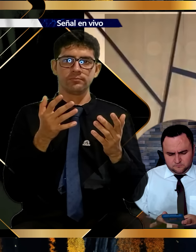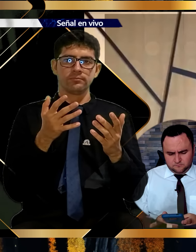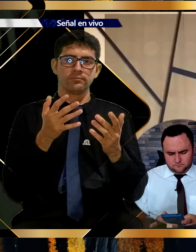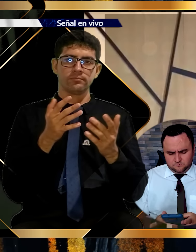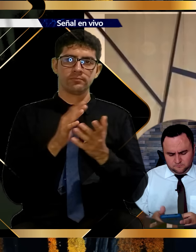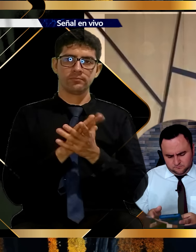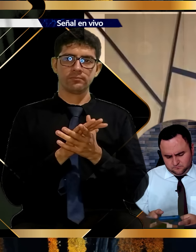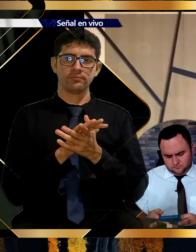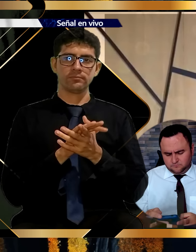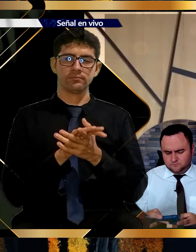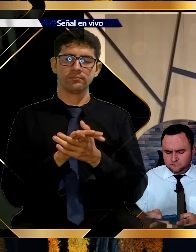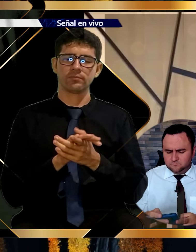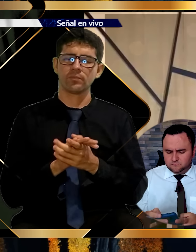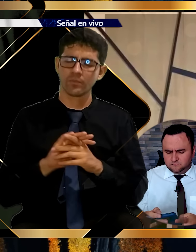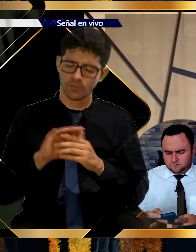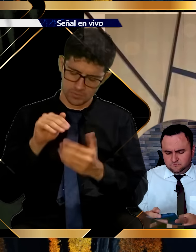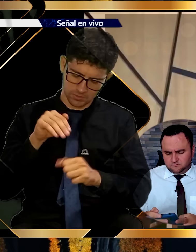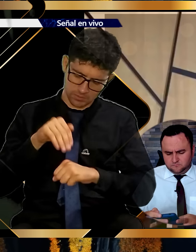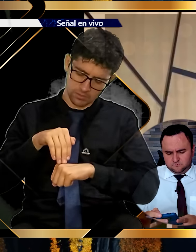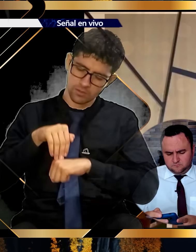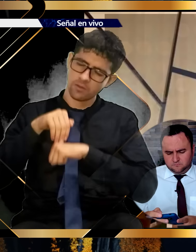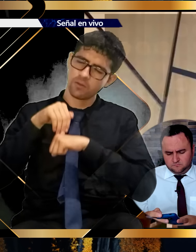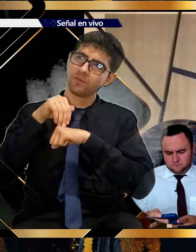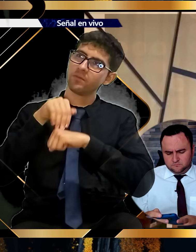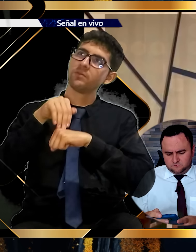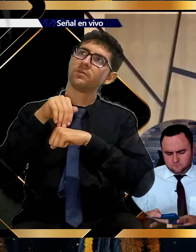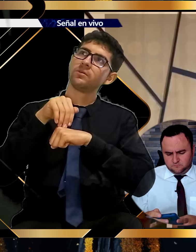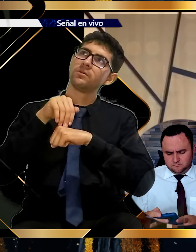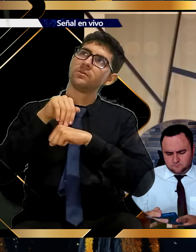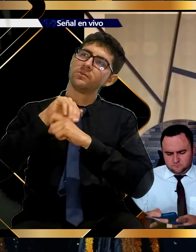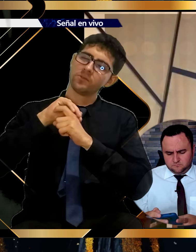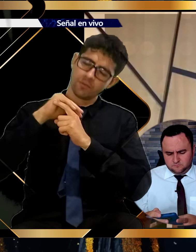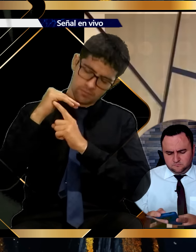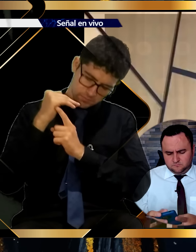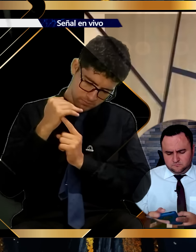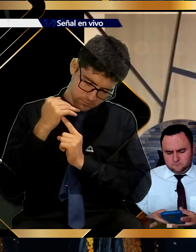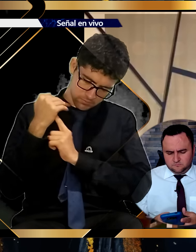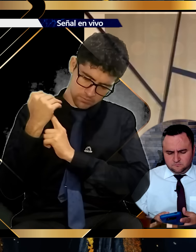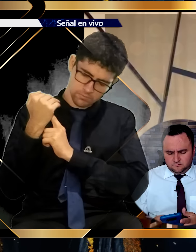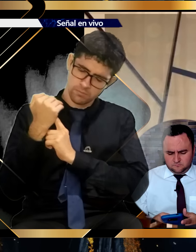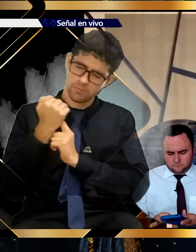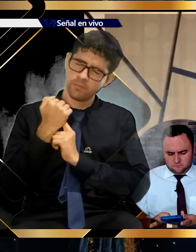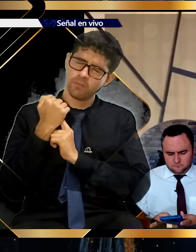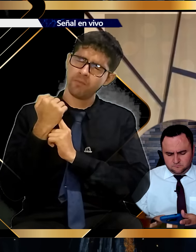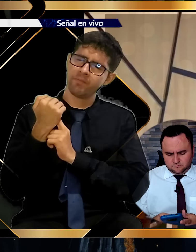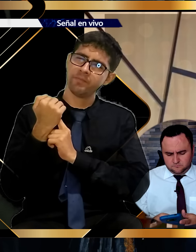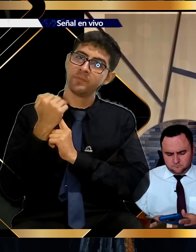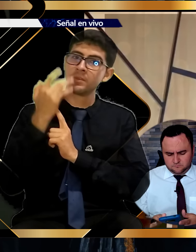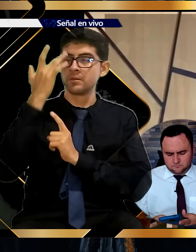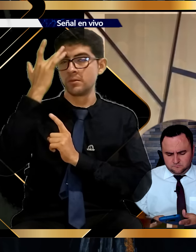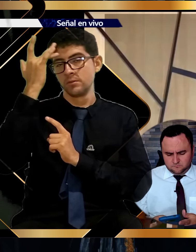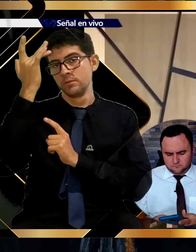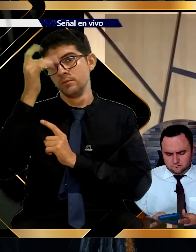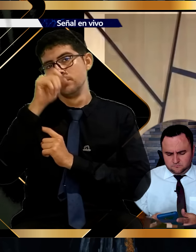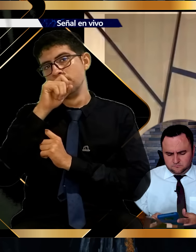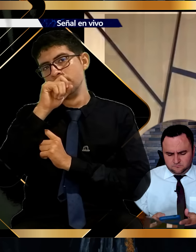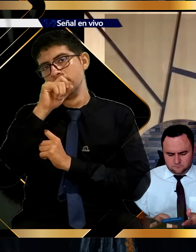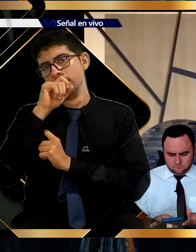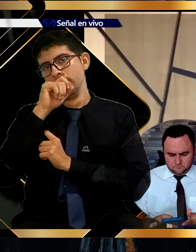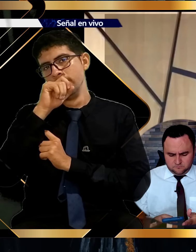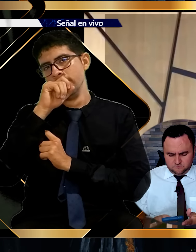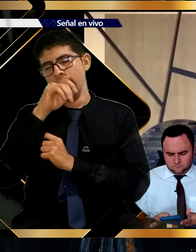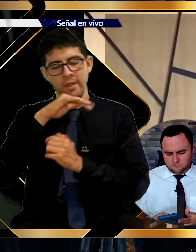de la roca. Y estaba escondida ahí. ¿Y por qué voy a salir? Porque ya